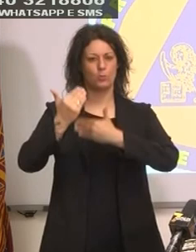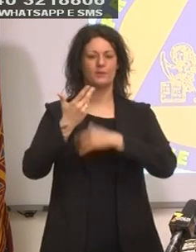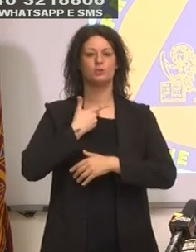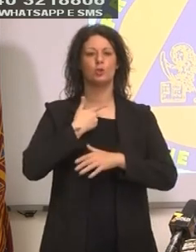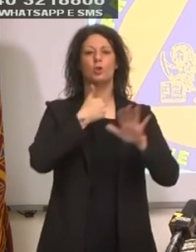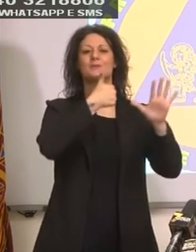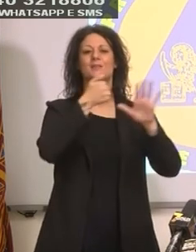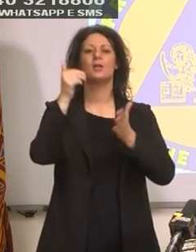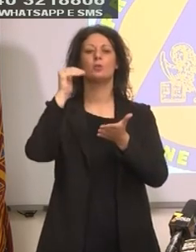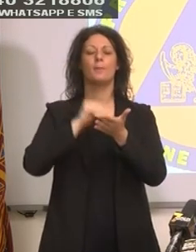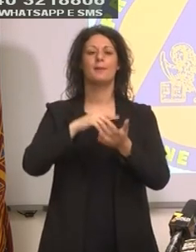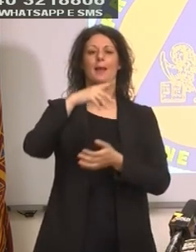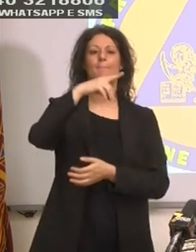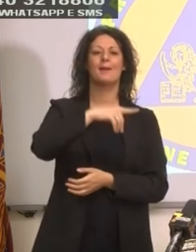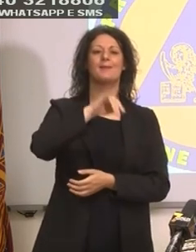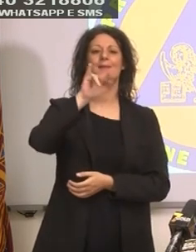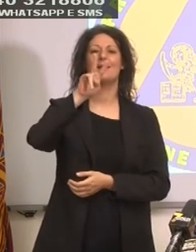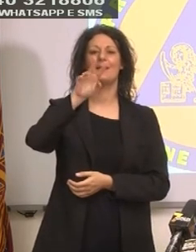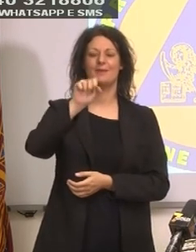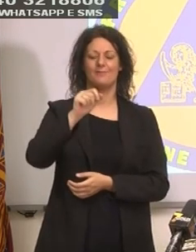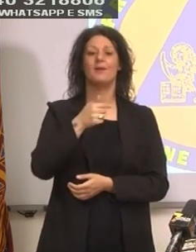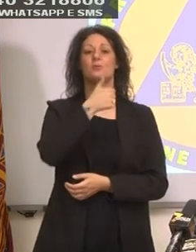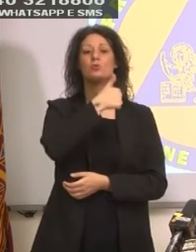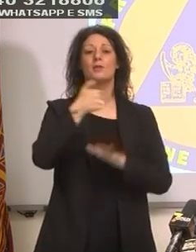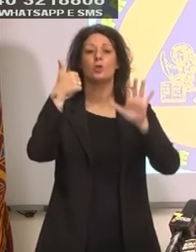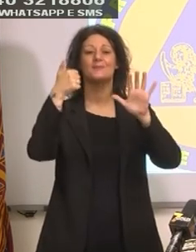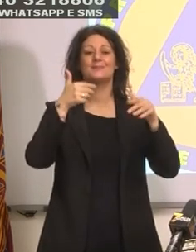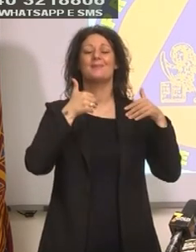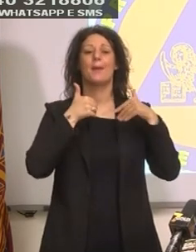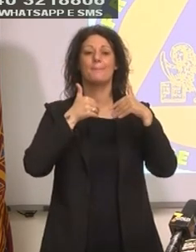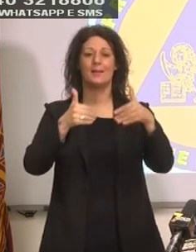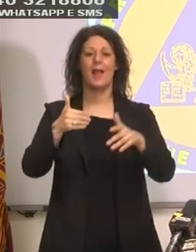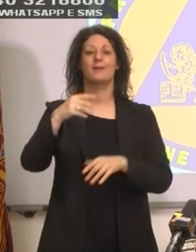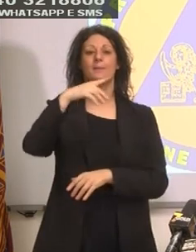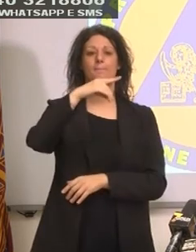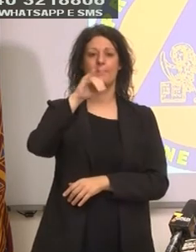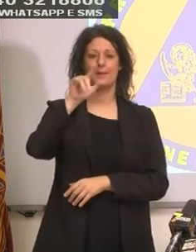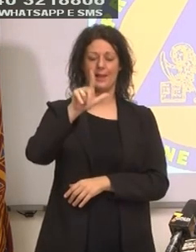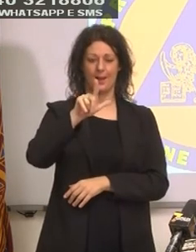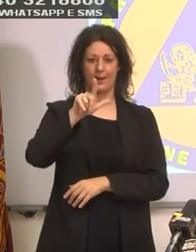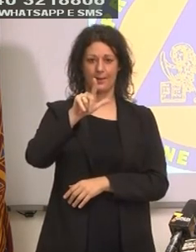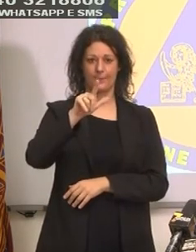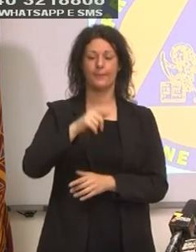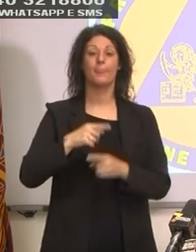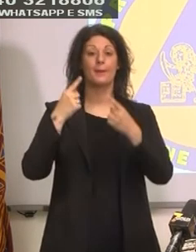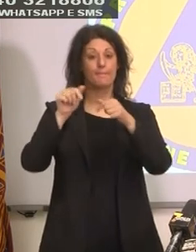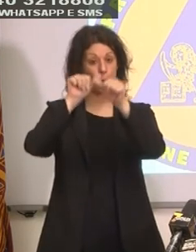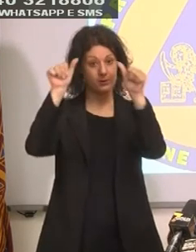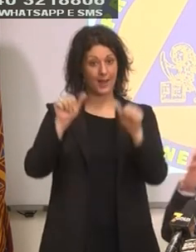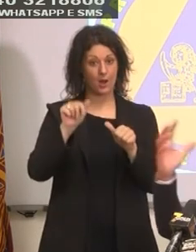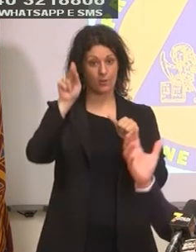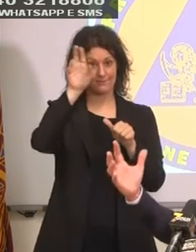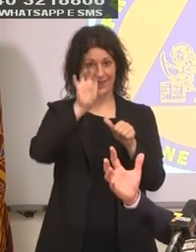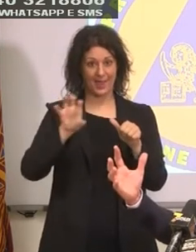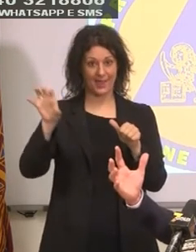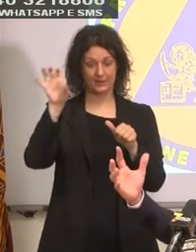IVA, 160 miliardi di PIL, è un modello non fordista, quindi non quello